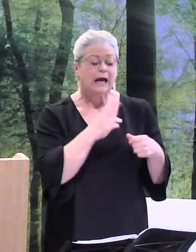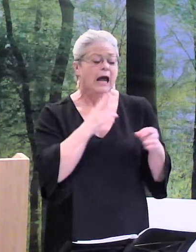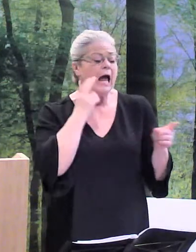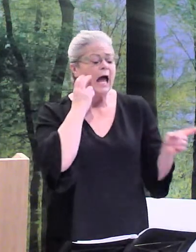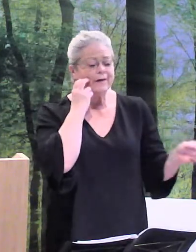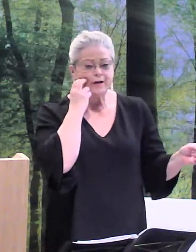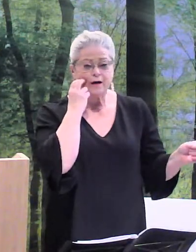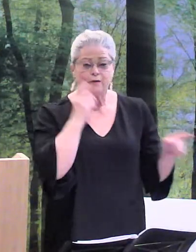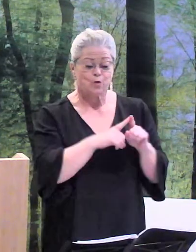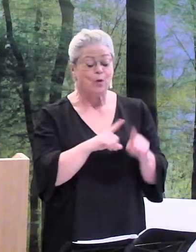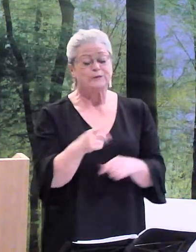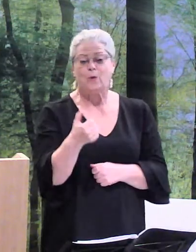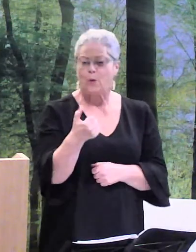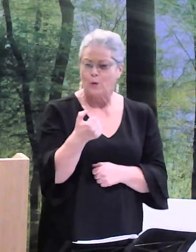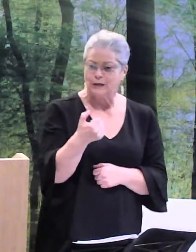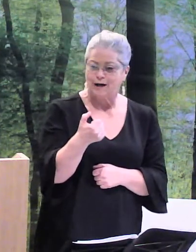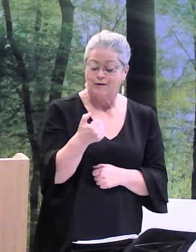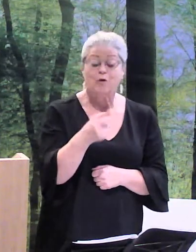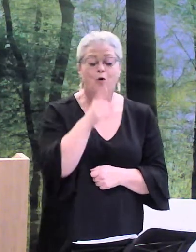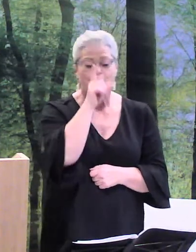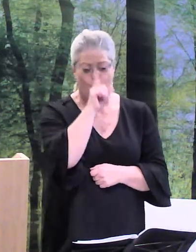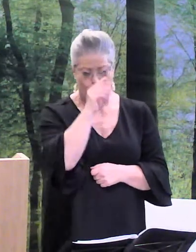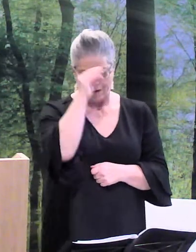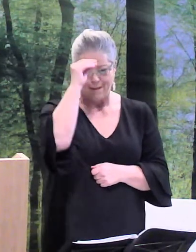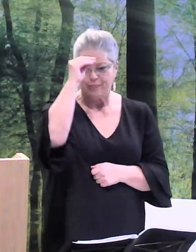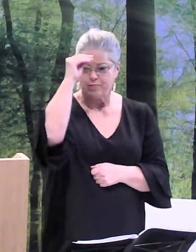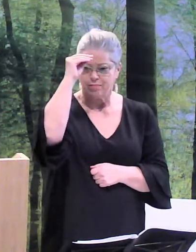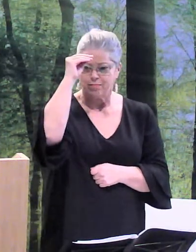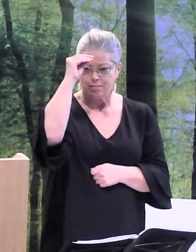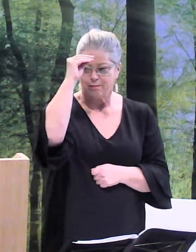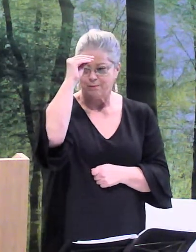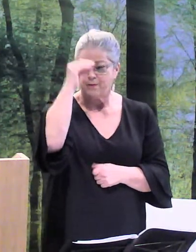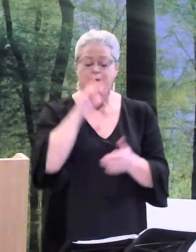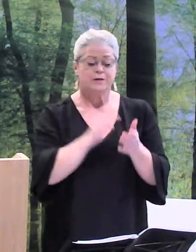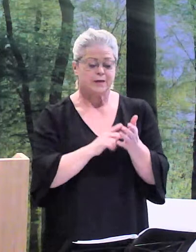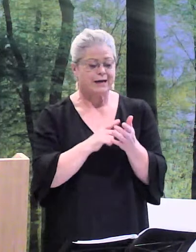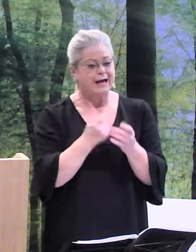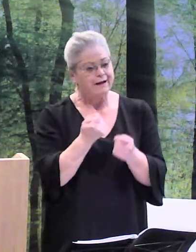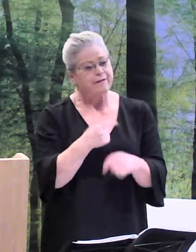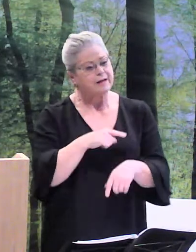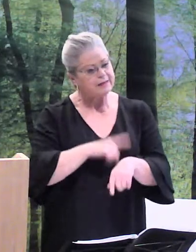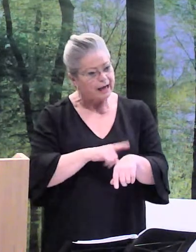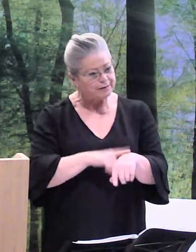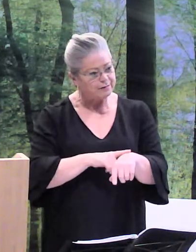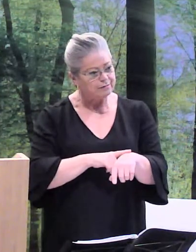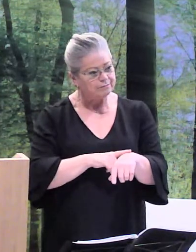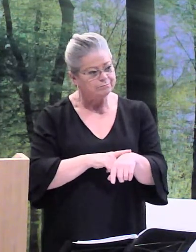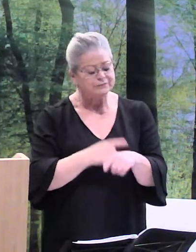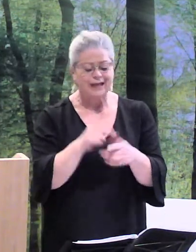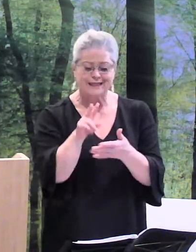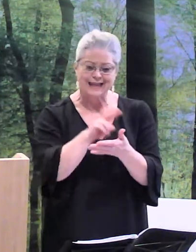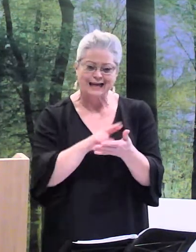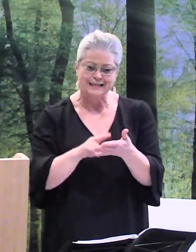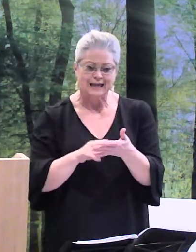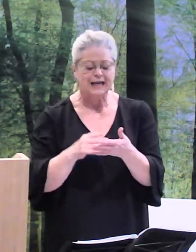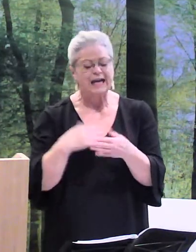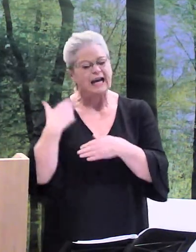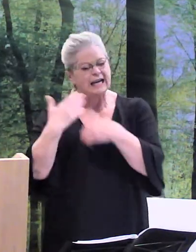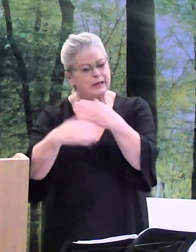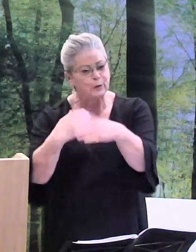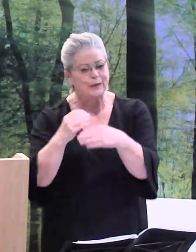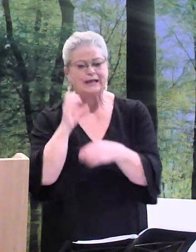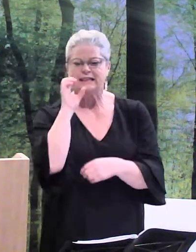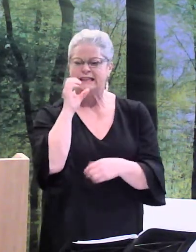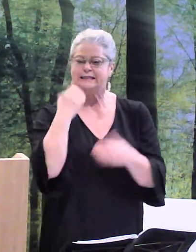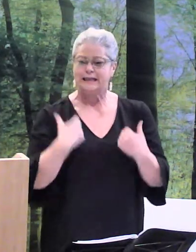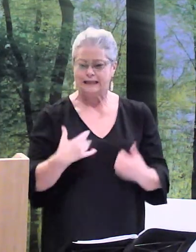Hendrik was net zoals Rosa een gelovige man. En daarom nemen we nu even de tijd voor een aantal teksten en rituelen die